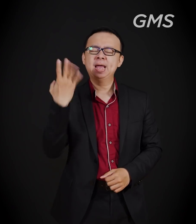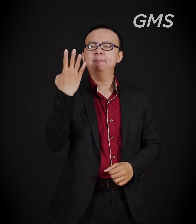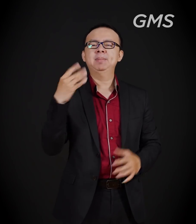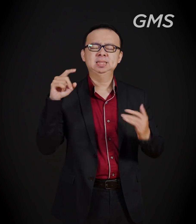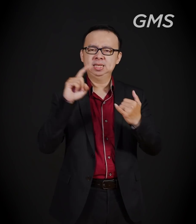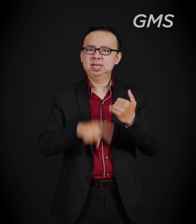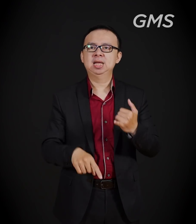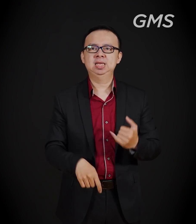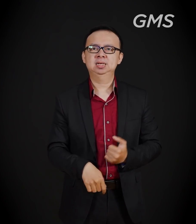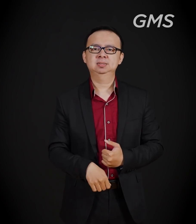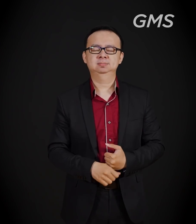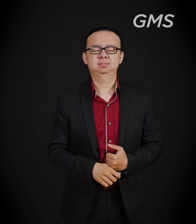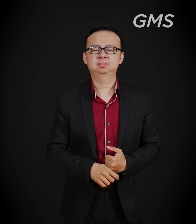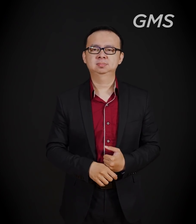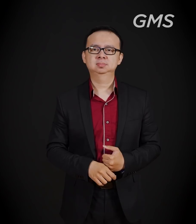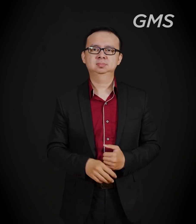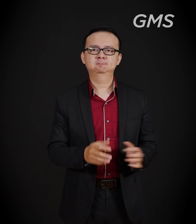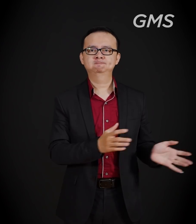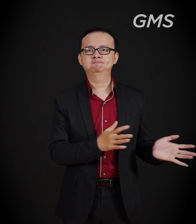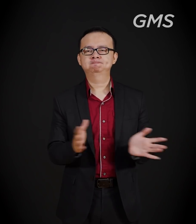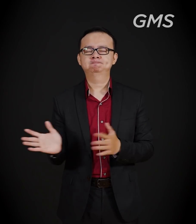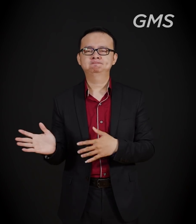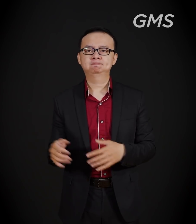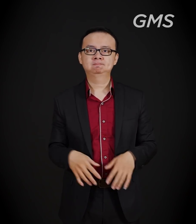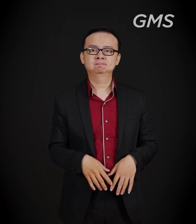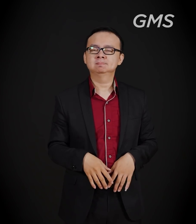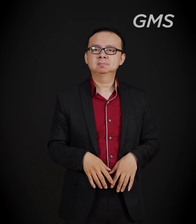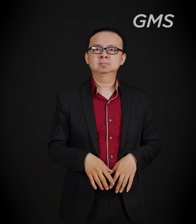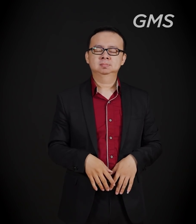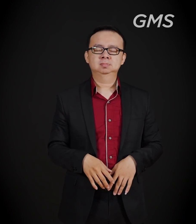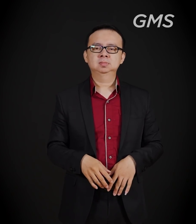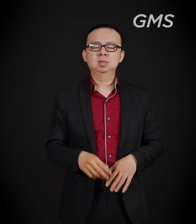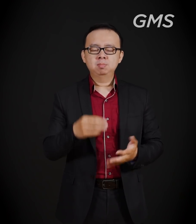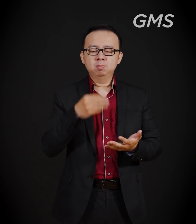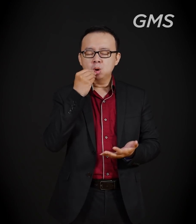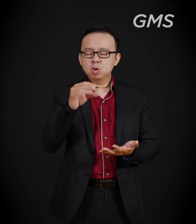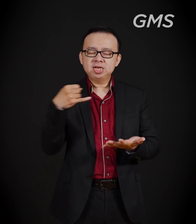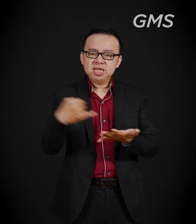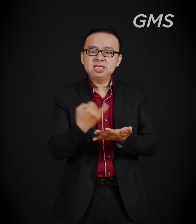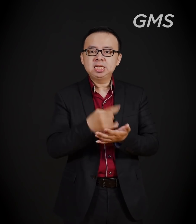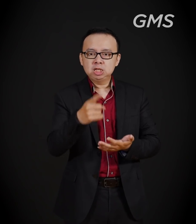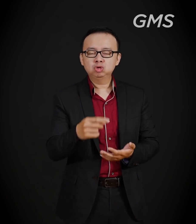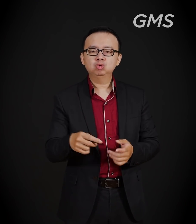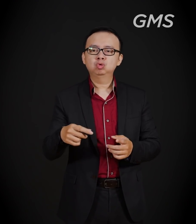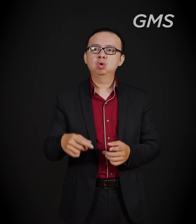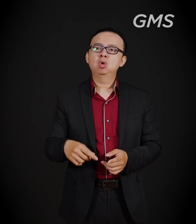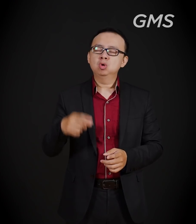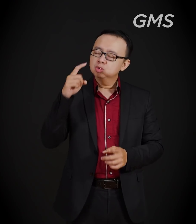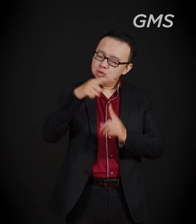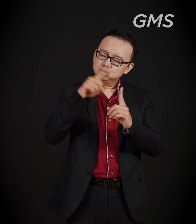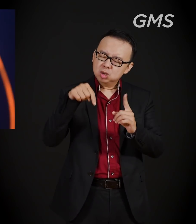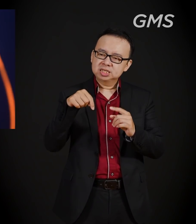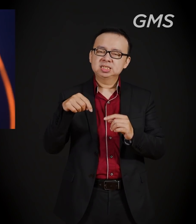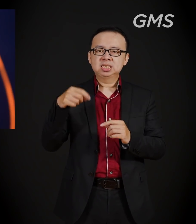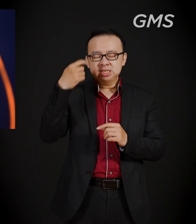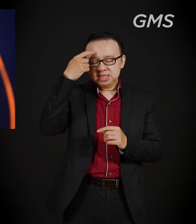yang terakhir, saya undang pemain musik maju ke depan. Karena pekabaran Injil adalah perintah dan kehendak Tuhan. Yang keempat, yang terakhir, saya undang pemain musik